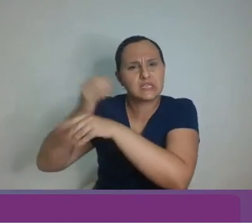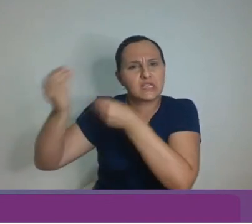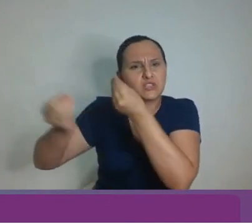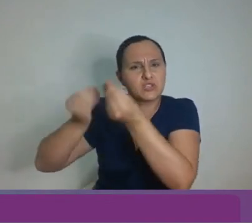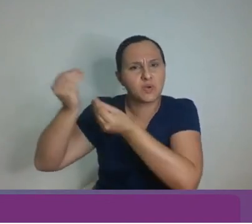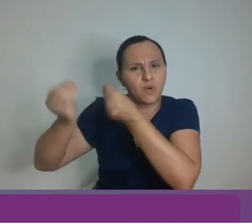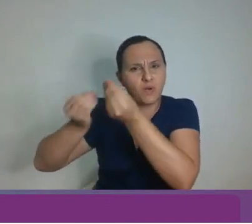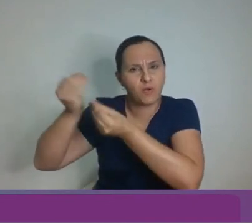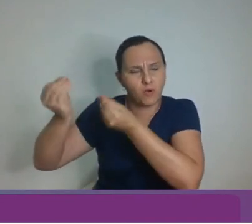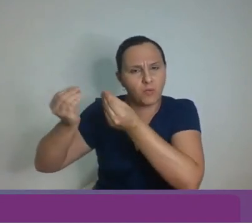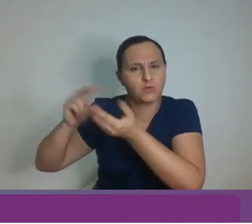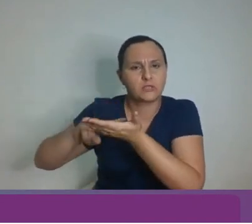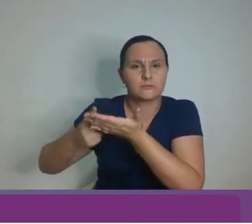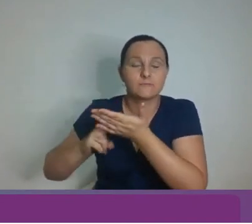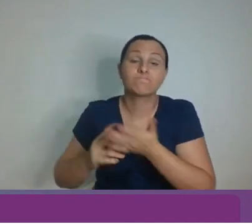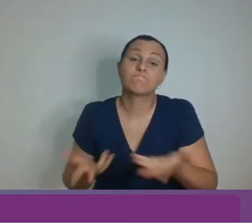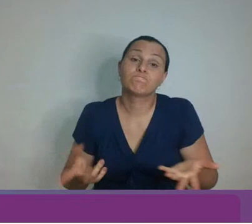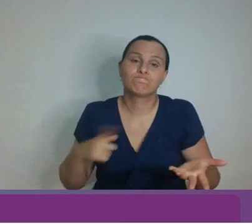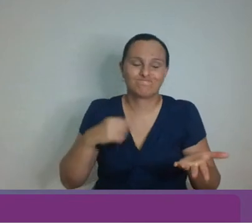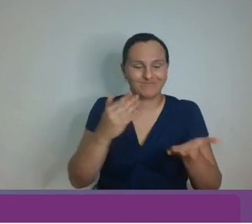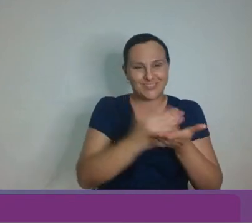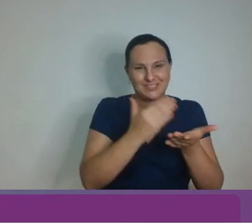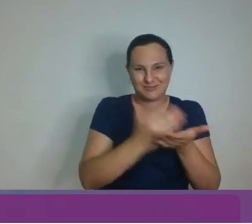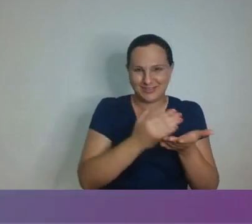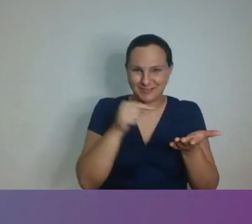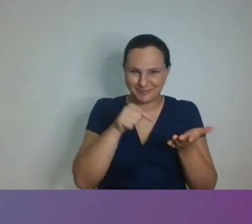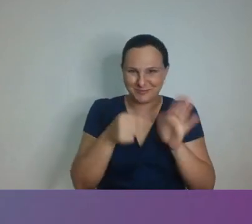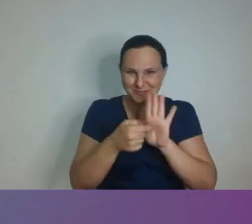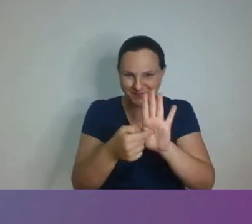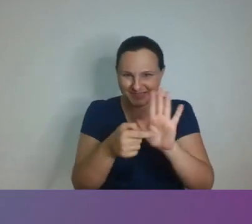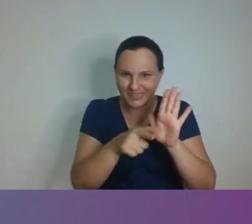Não tem disponível para compra. Infelizmente, não.